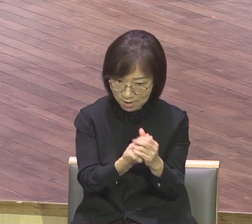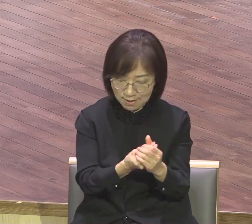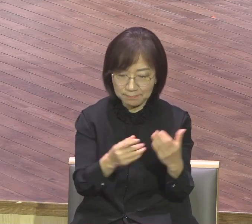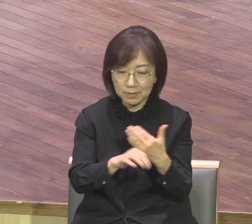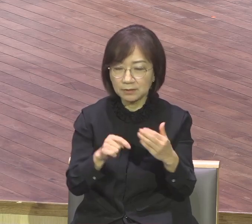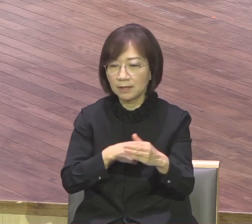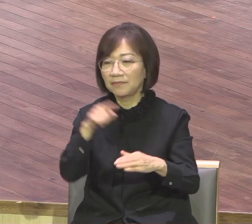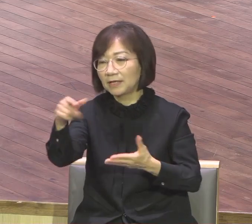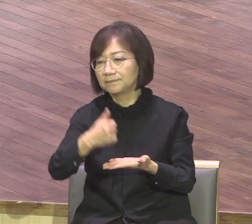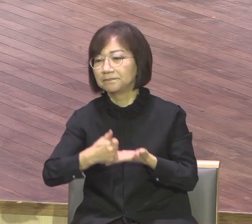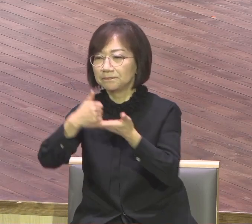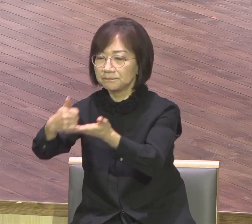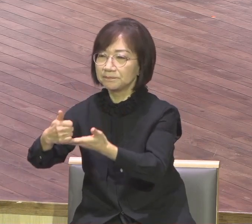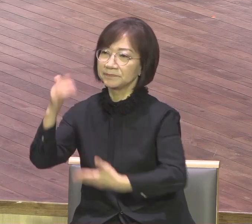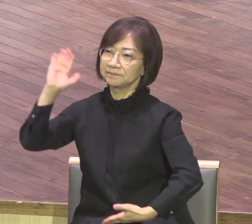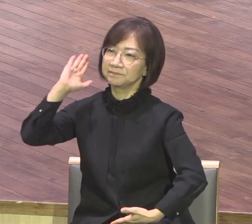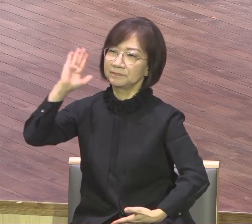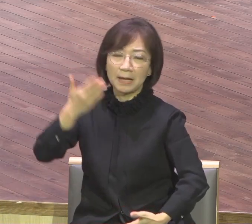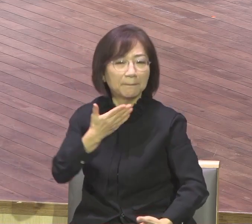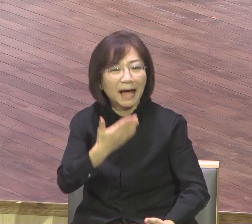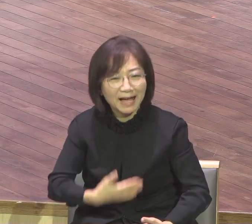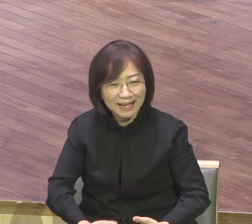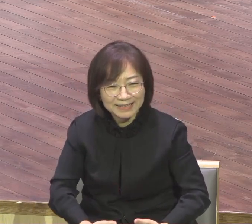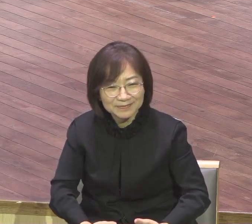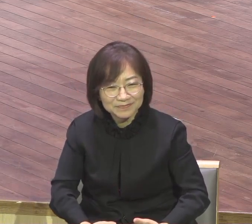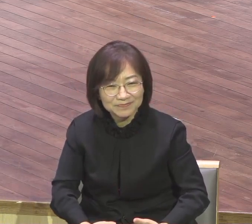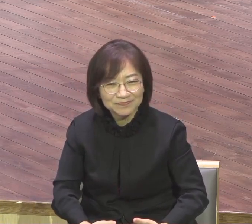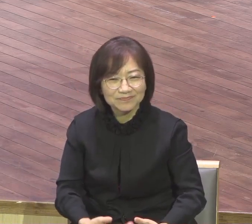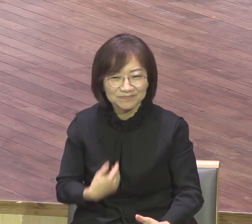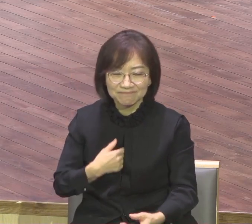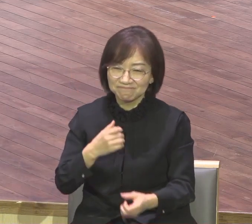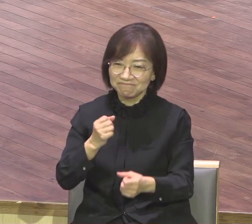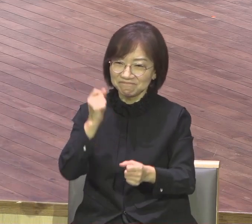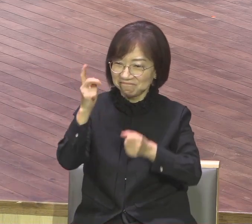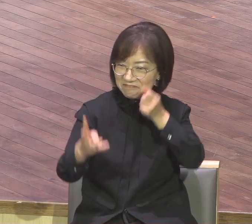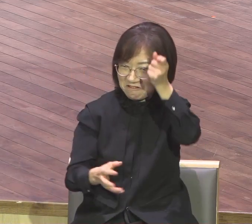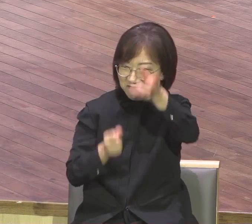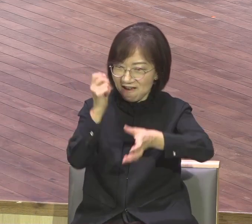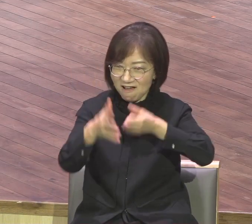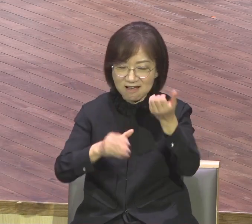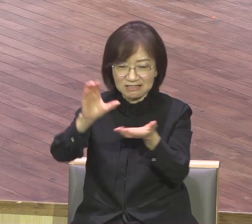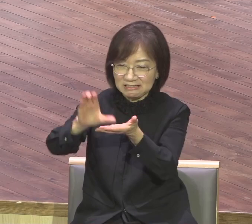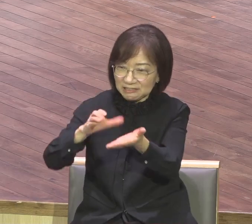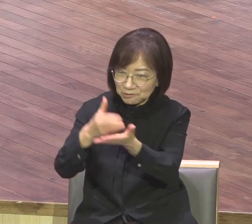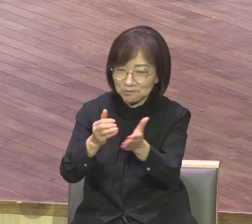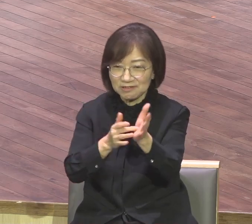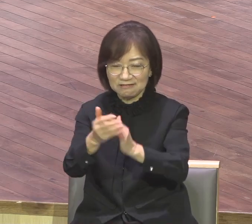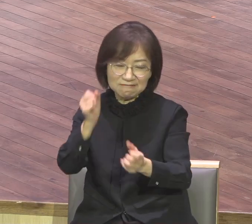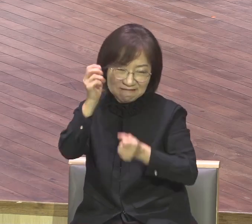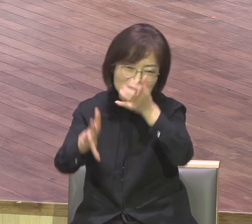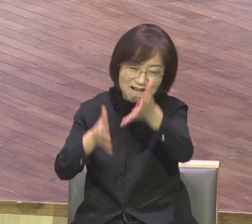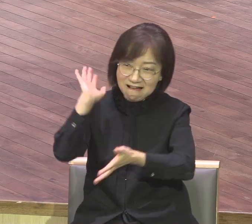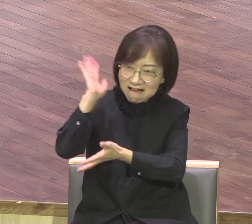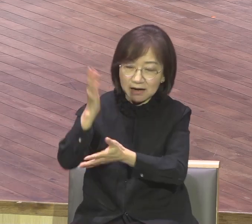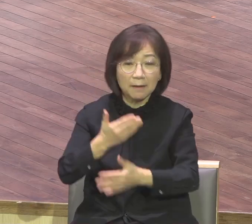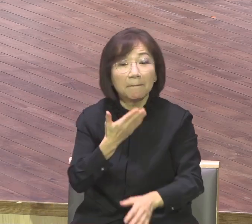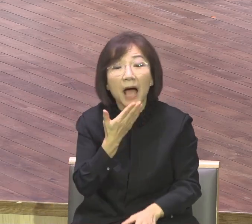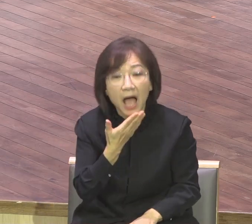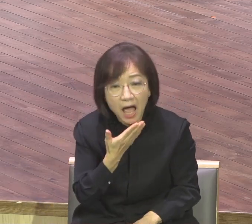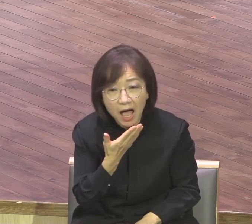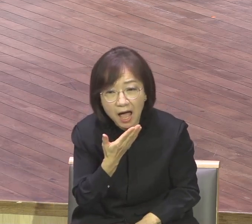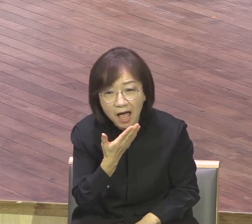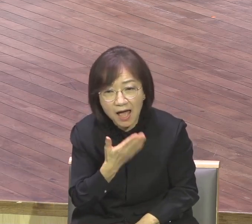되니까 30년 교회 다니도 아무것도 할 줄 몰라. Al no ser esto, aunque venga 30 años, no saben hacer nada. 여러분,